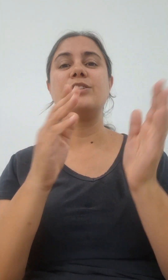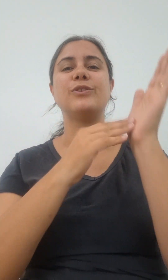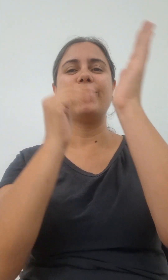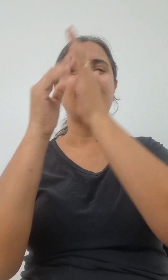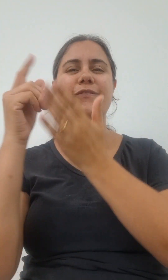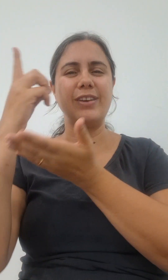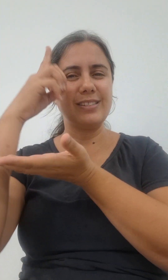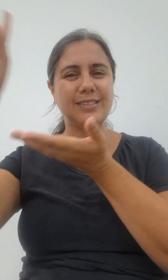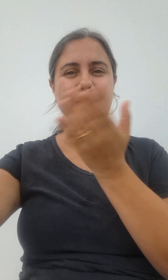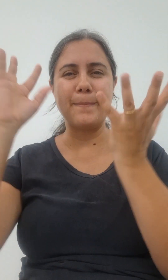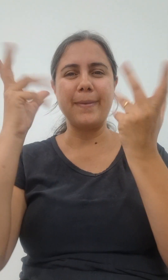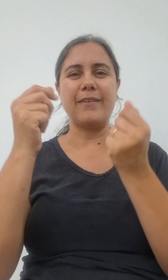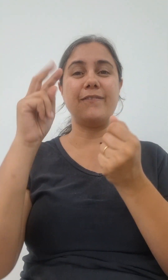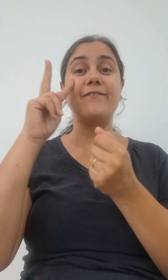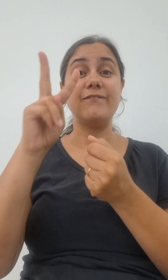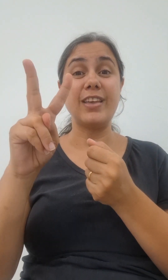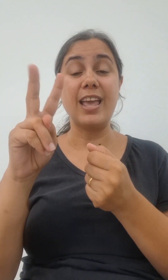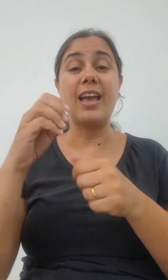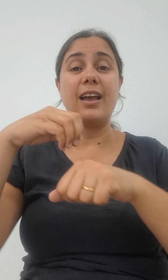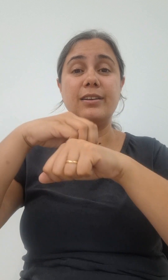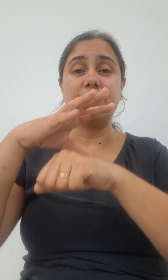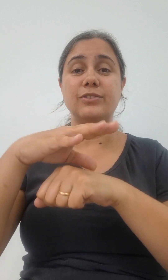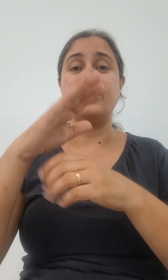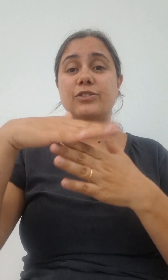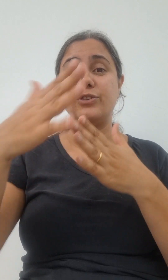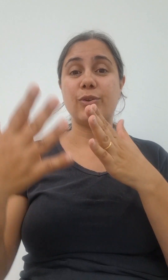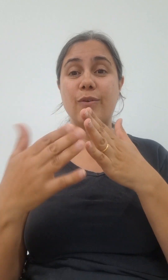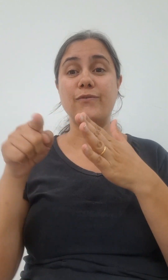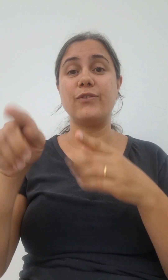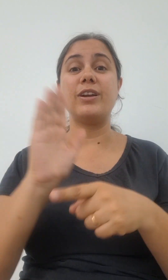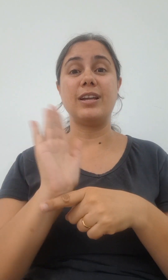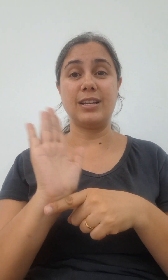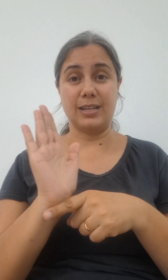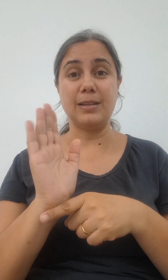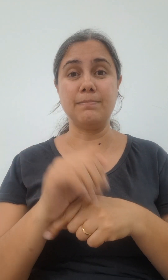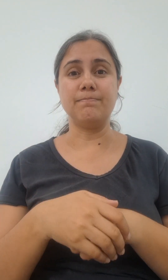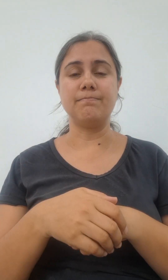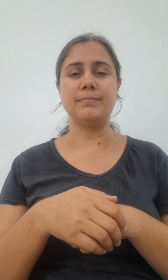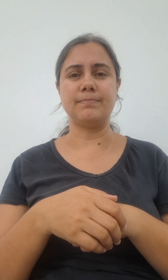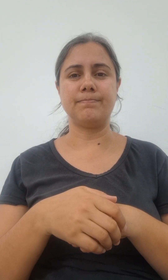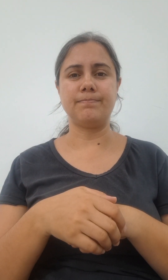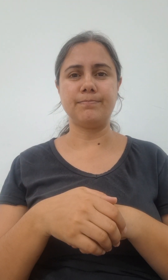de louvar esse Deus maravilhoso. Veja a dica de louvor em Libras aqui